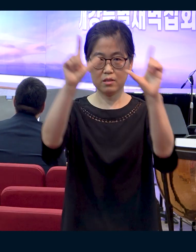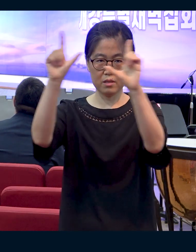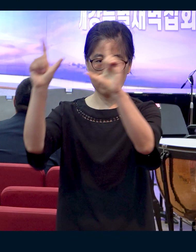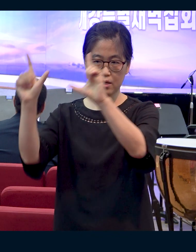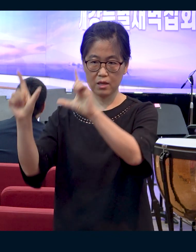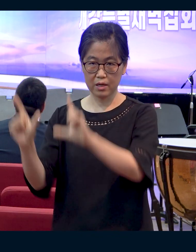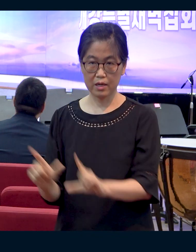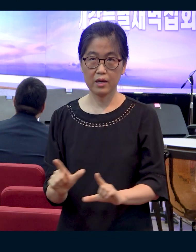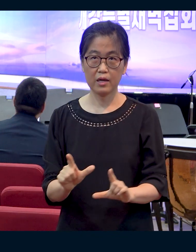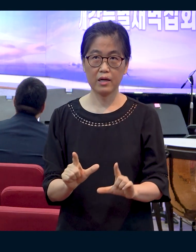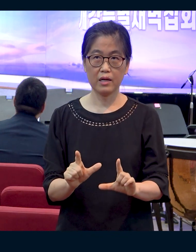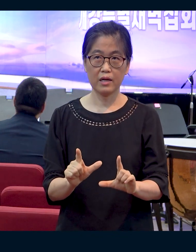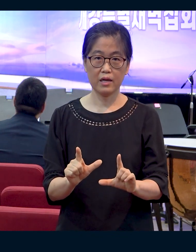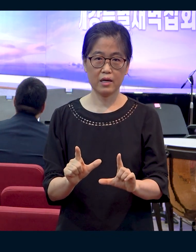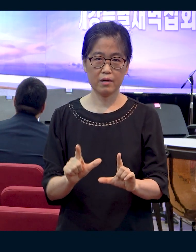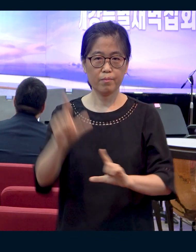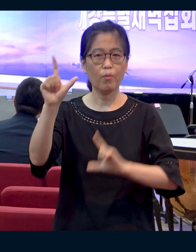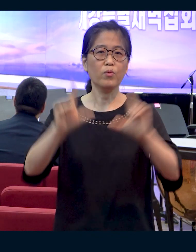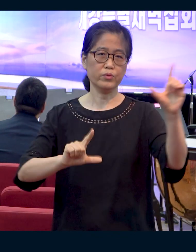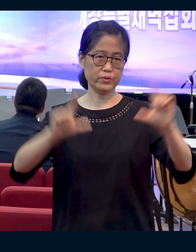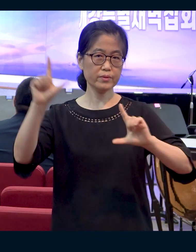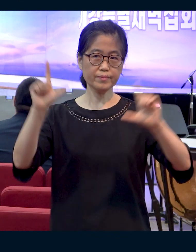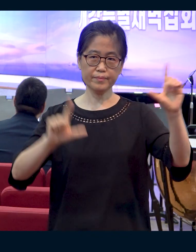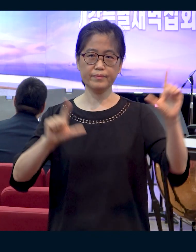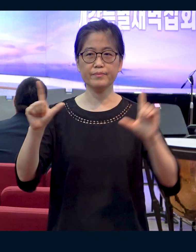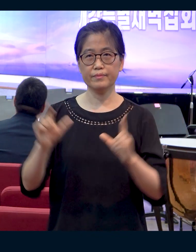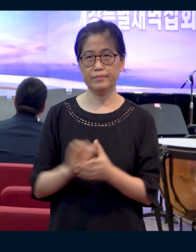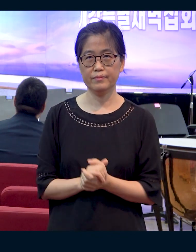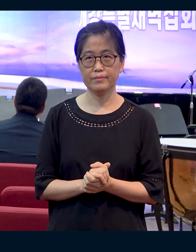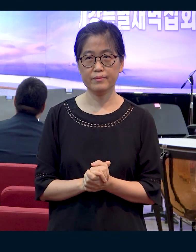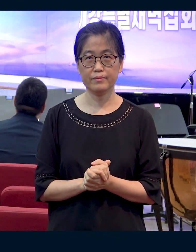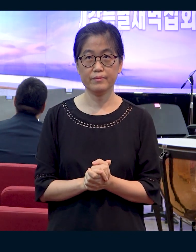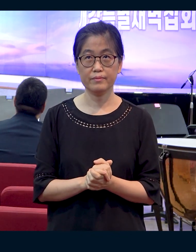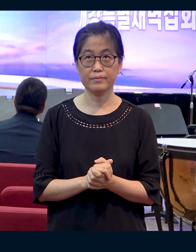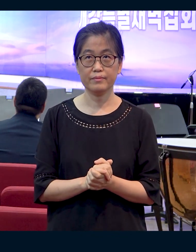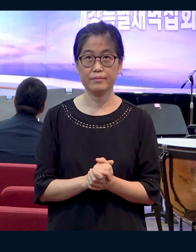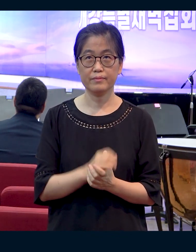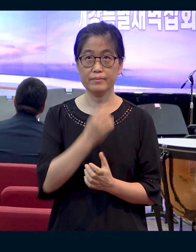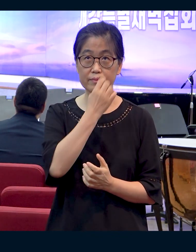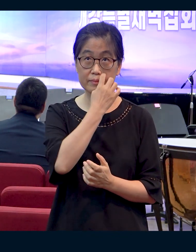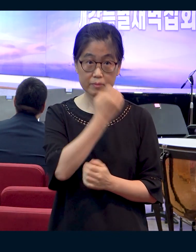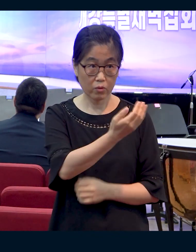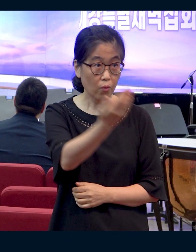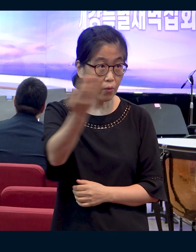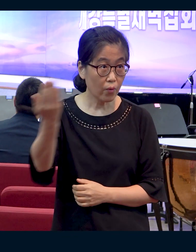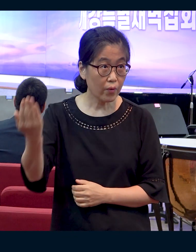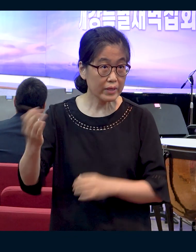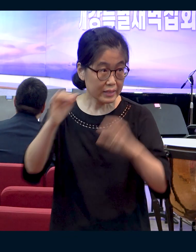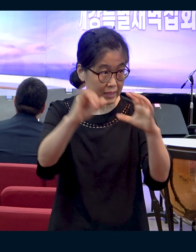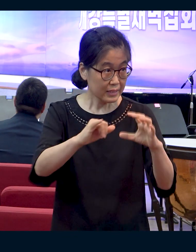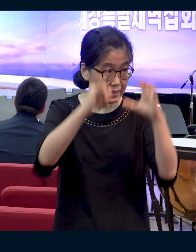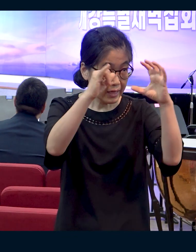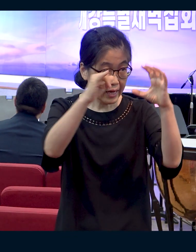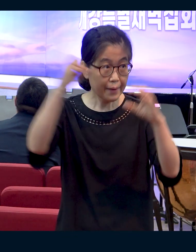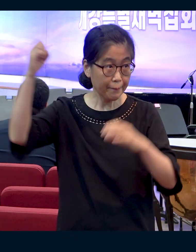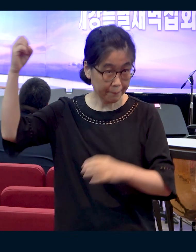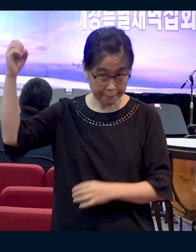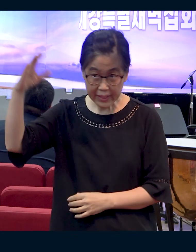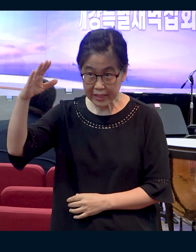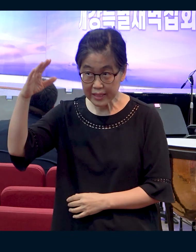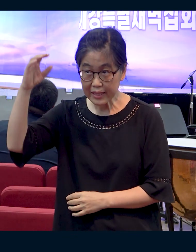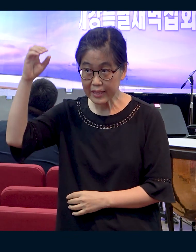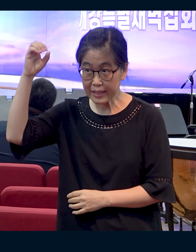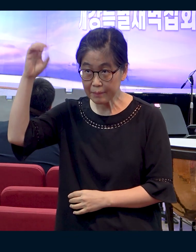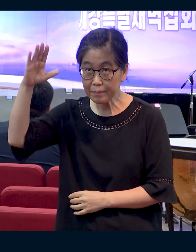함께 더불어 살아가는 그 모습이라는 사실이, 이게 성경이 말하고 있는 겁니다. 너희는 세상의 빛이다 라고